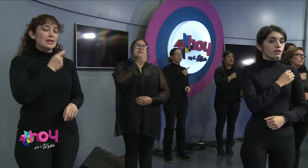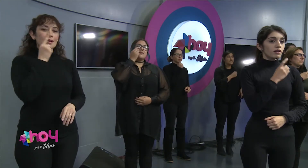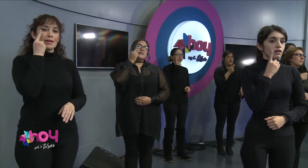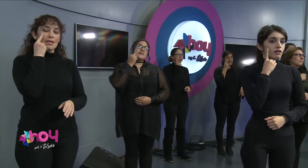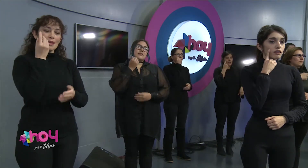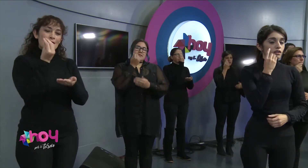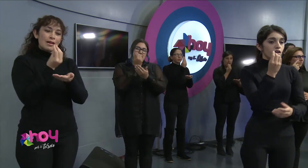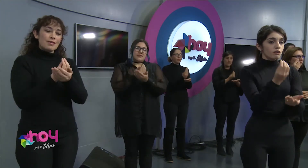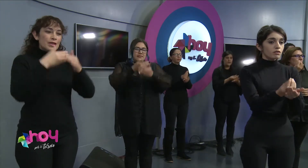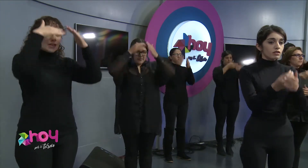Catamarca de la Virgen